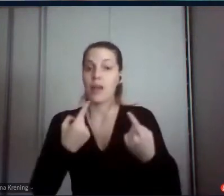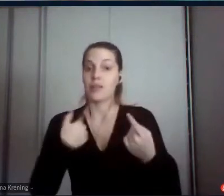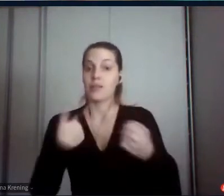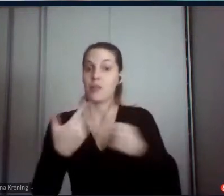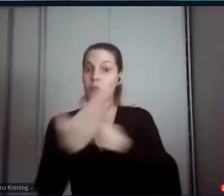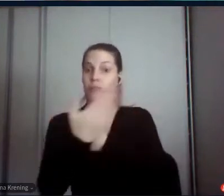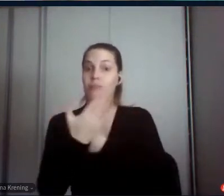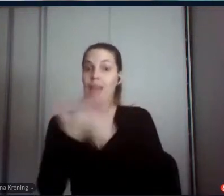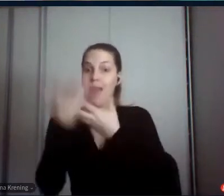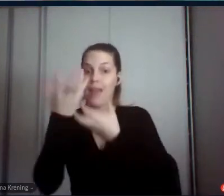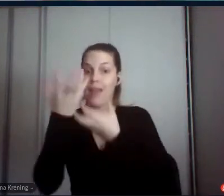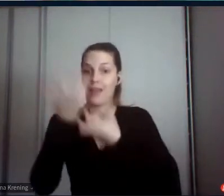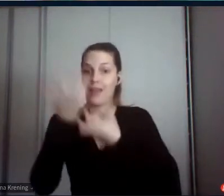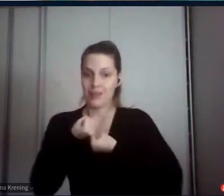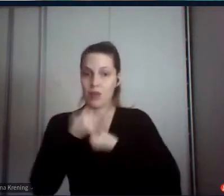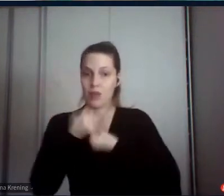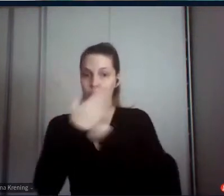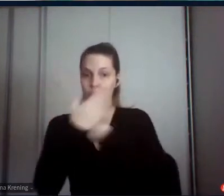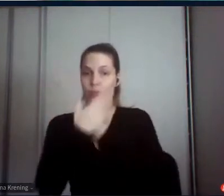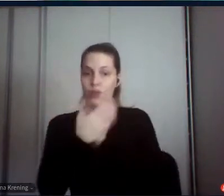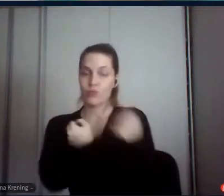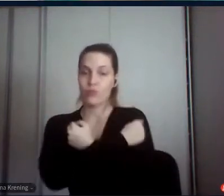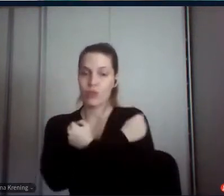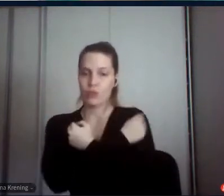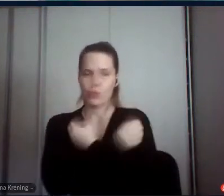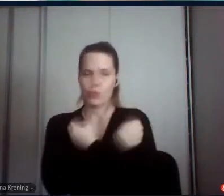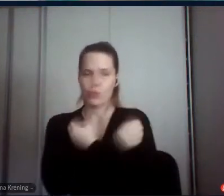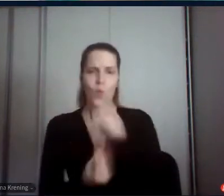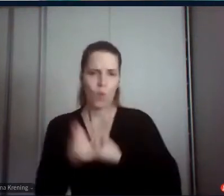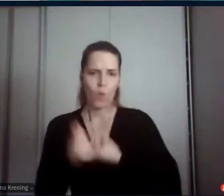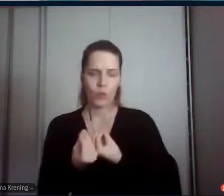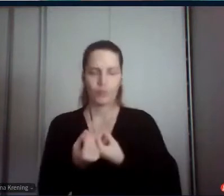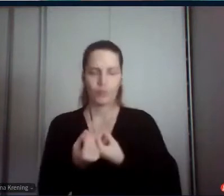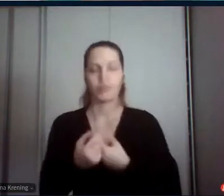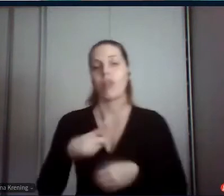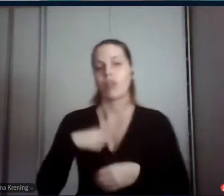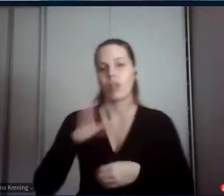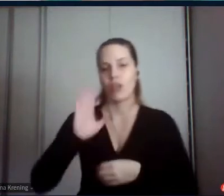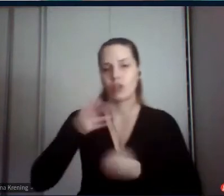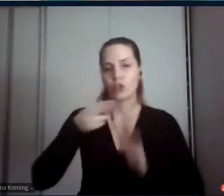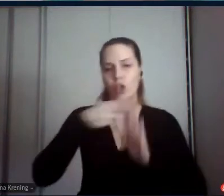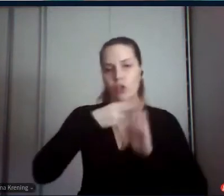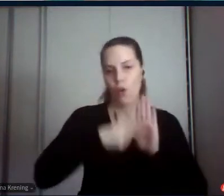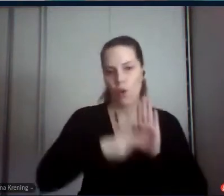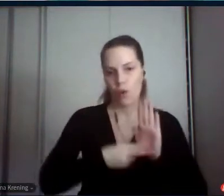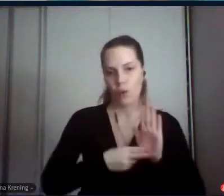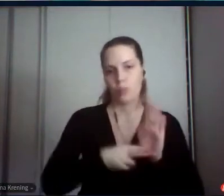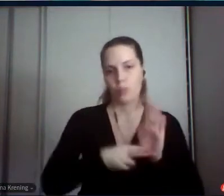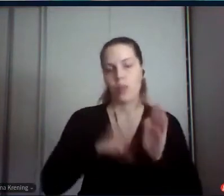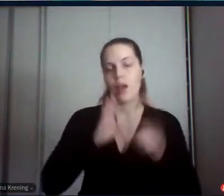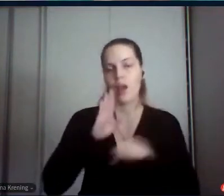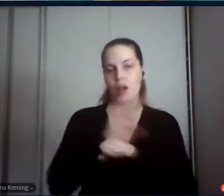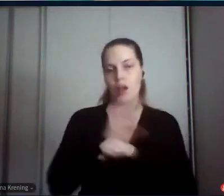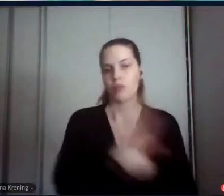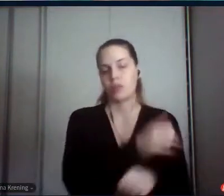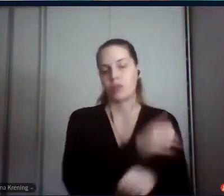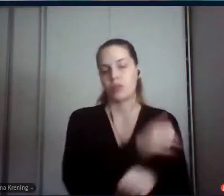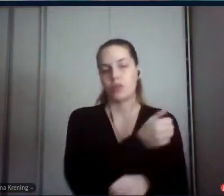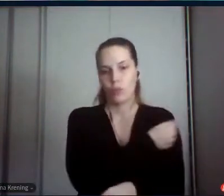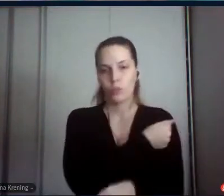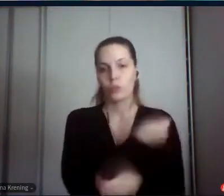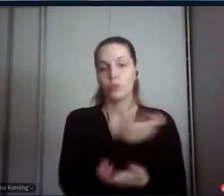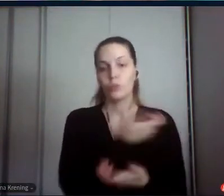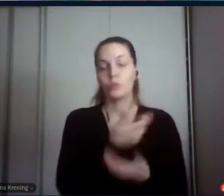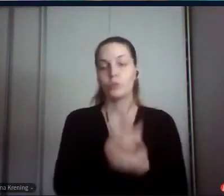questão ela já está prevista na norma, né, do Programa de Auxílios Estudantis, é uma norma que foi aprovada